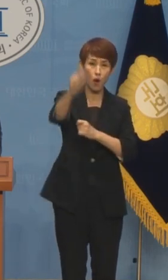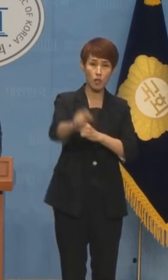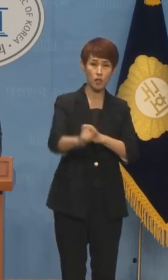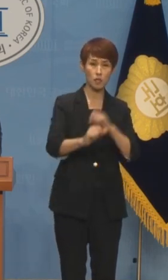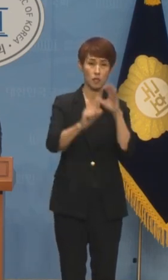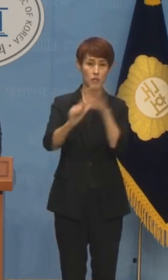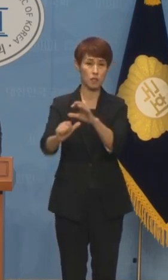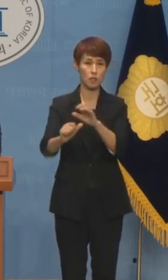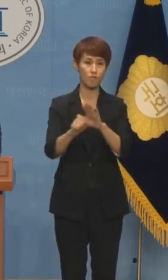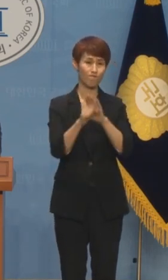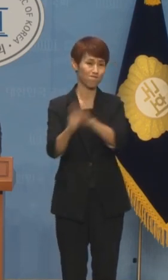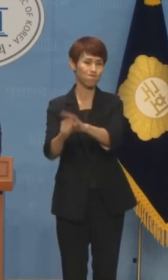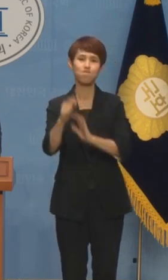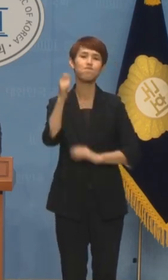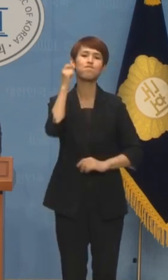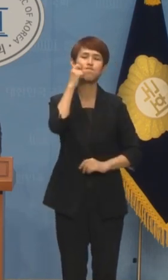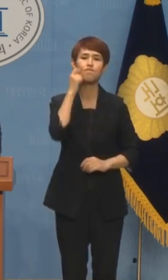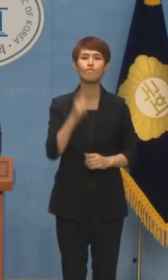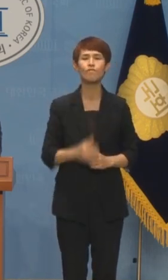수는 없습니다.